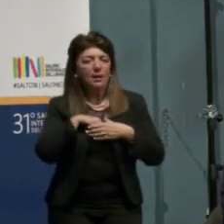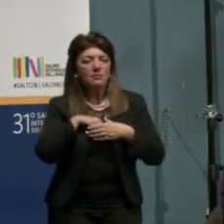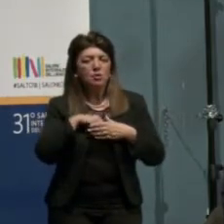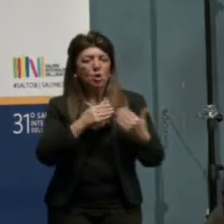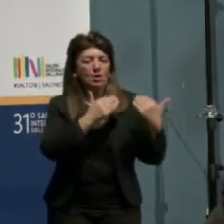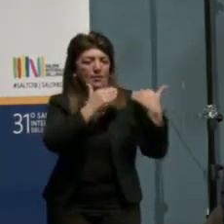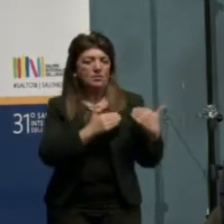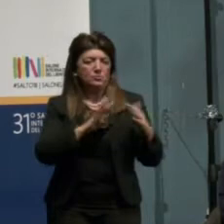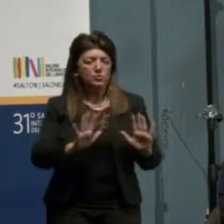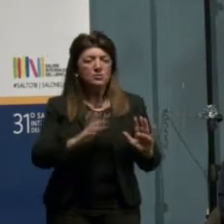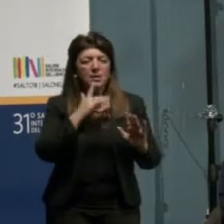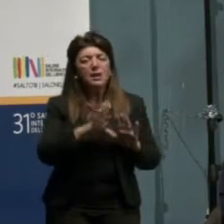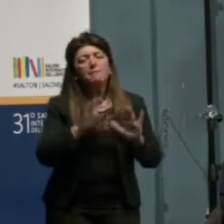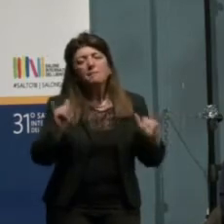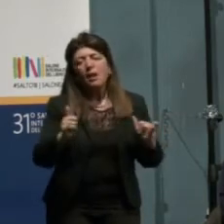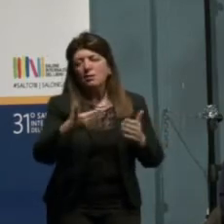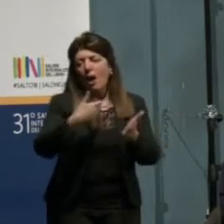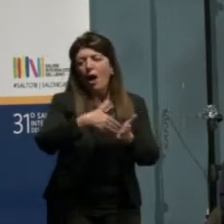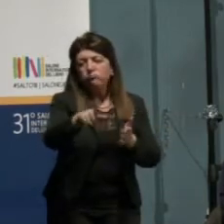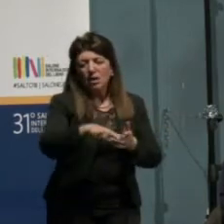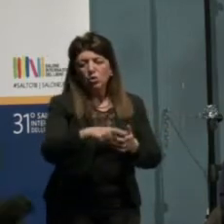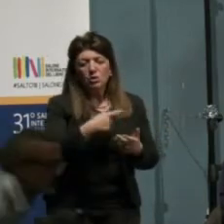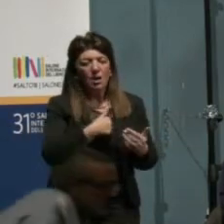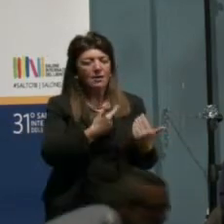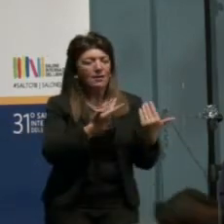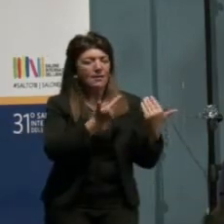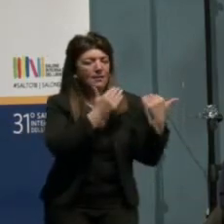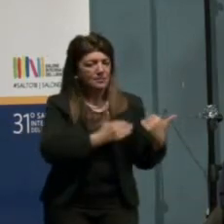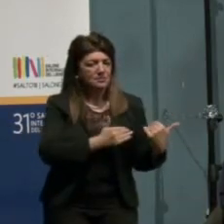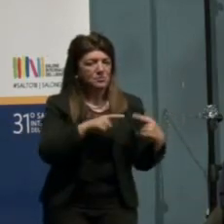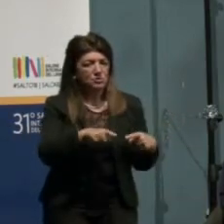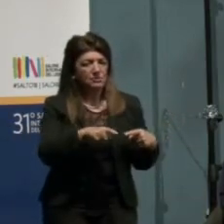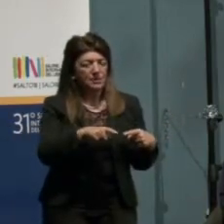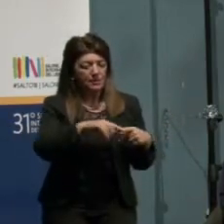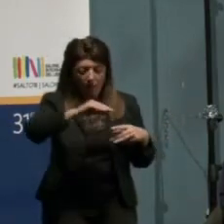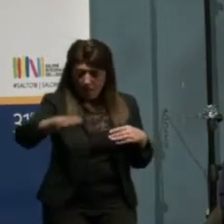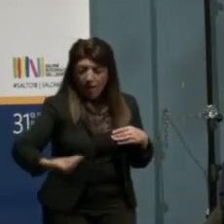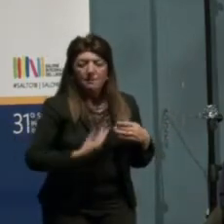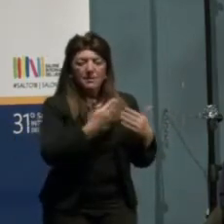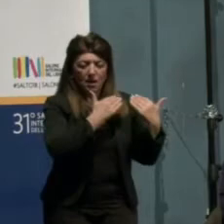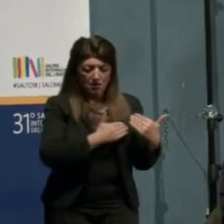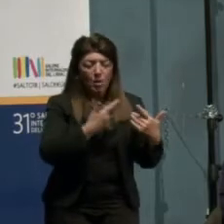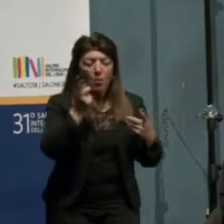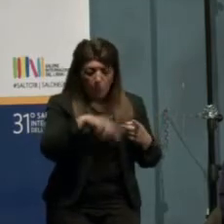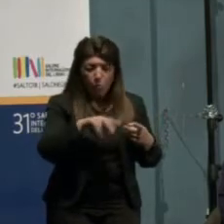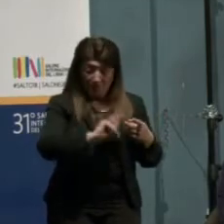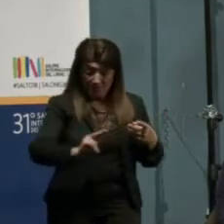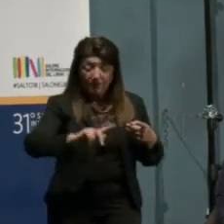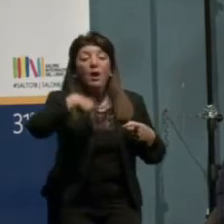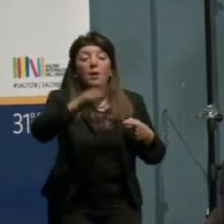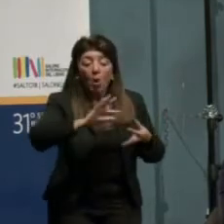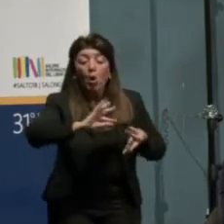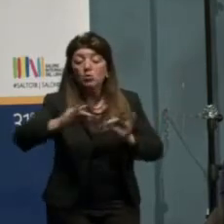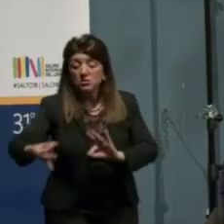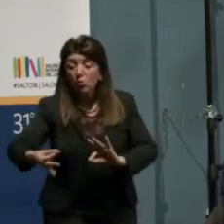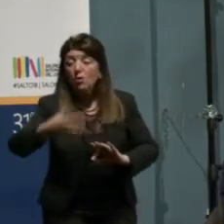abbandonare quel senso di responsabilità che ti fa ritenere responsabile anche delle conseguenze di quello che scrivi non solo della qualità